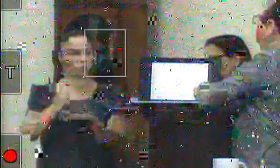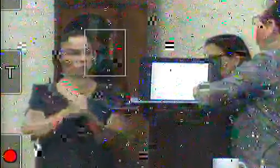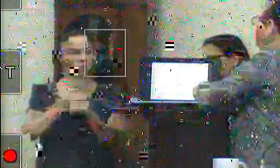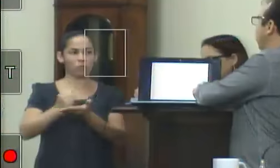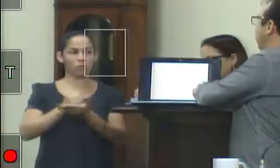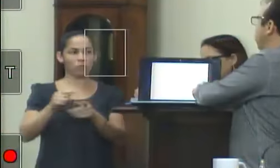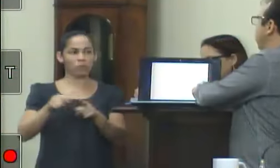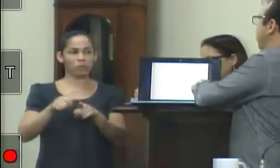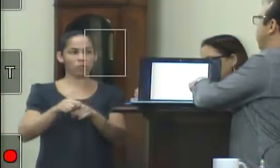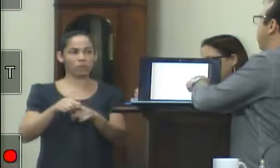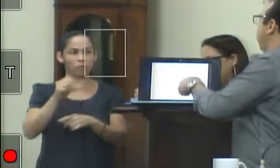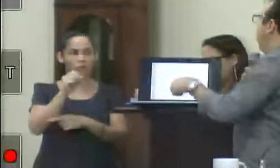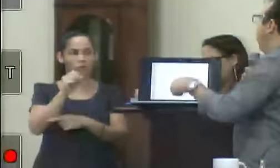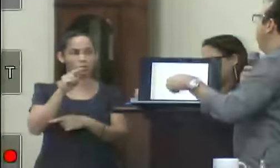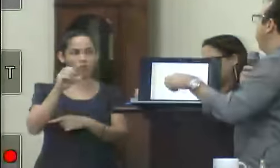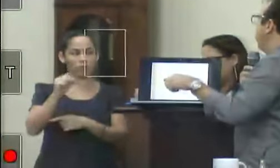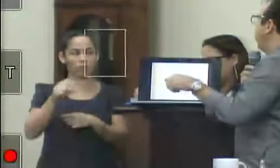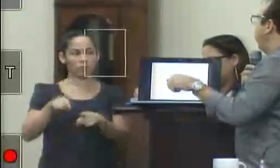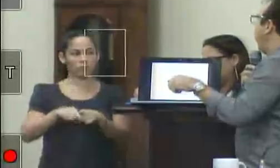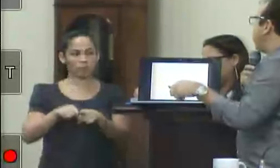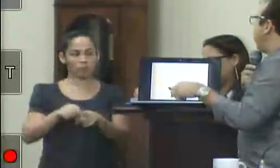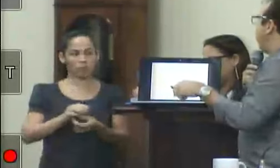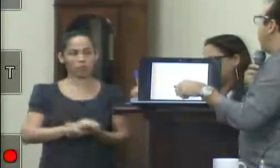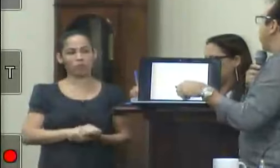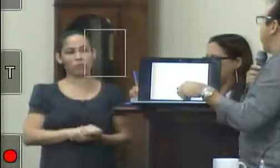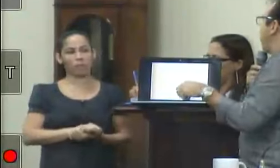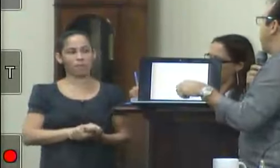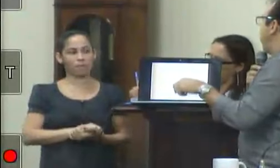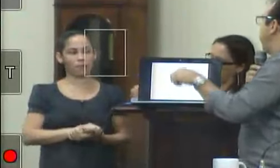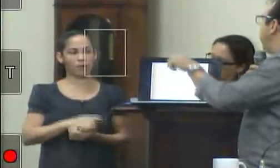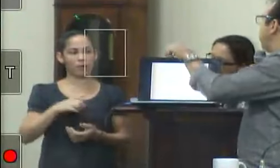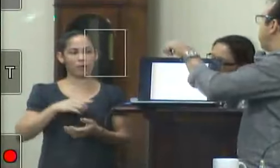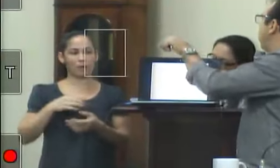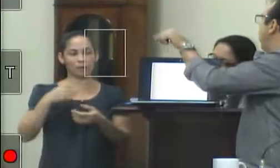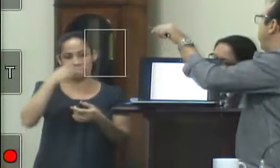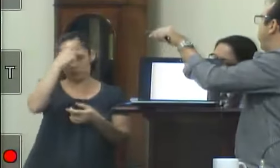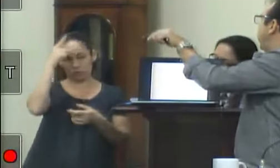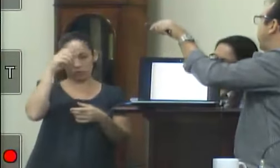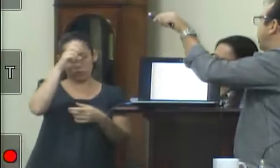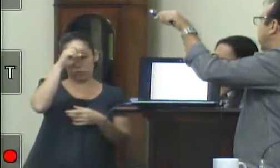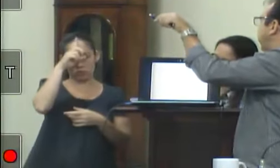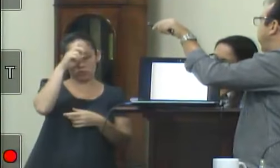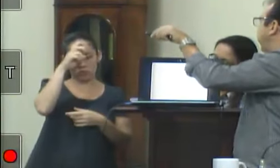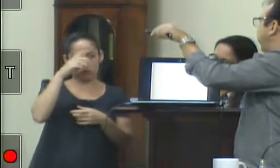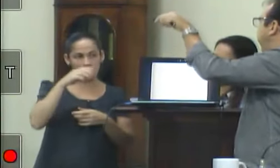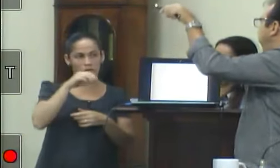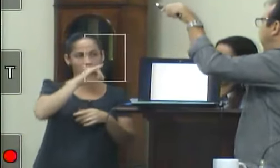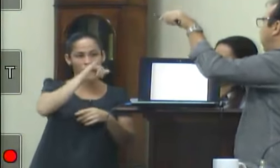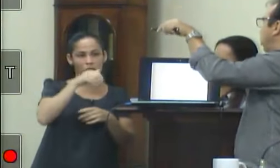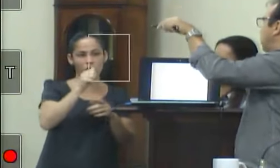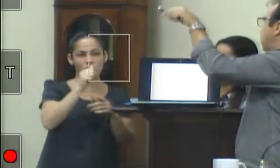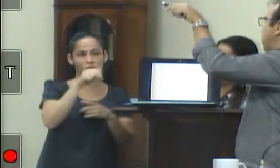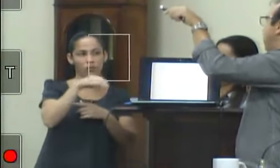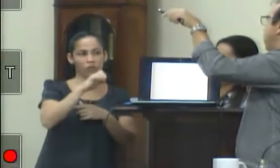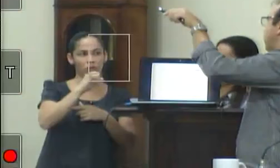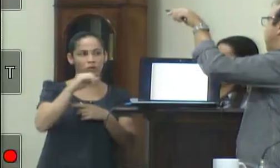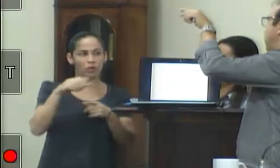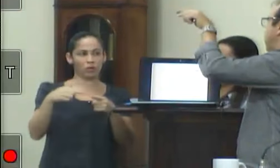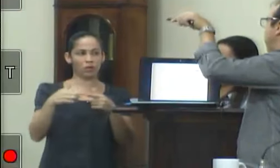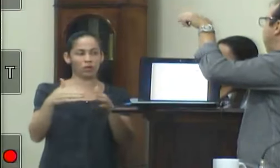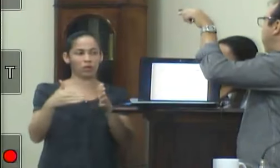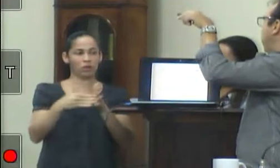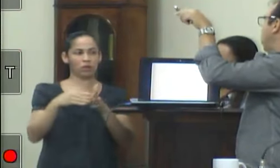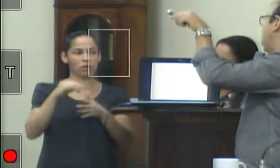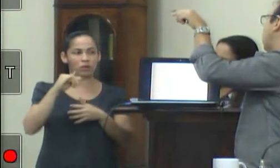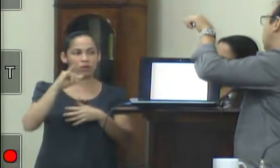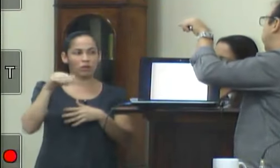e conveniada do SUS. As internações de janeiro a julho, aí que a gente já tem ela toda sistematizada, a gente